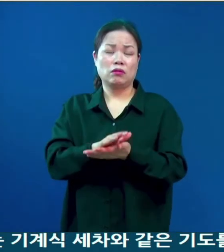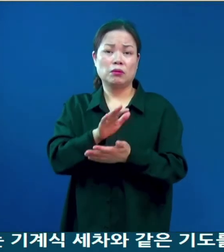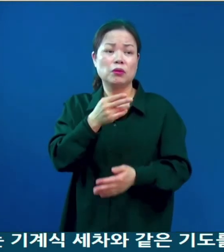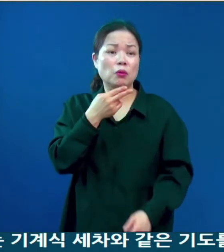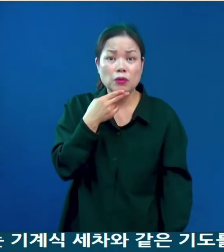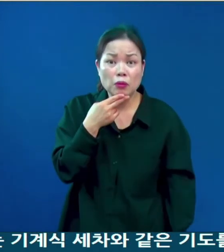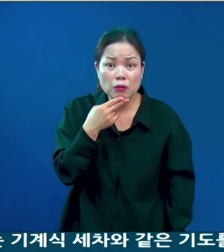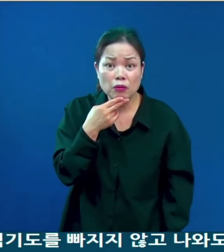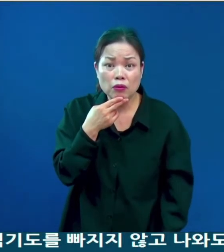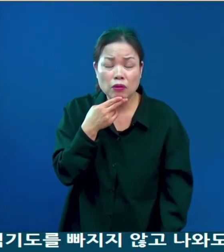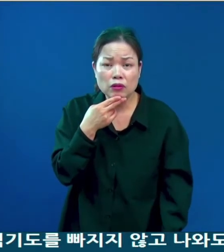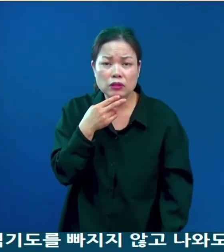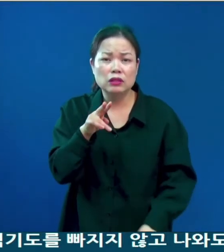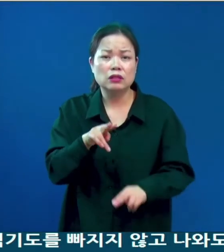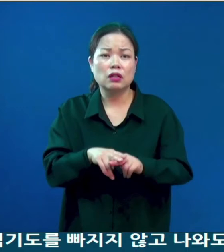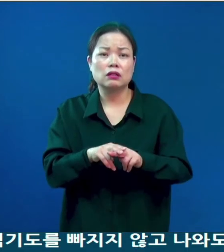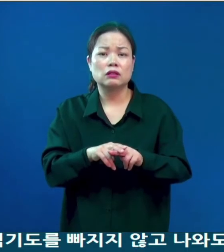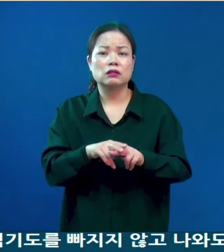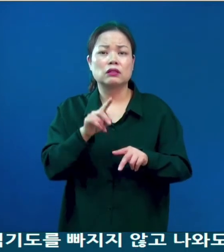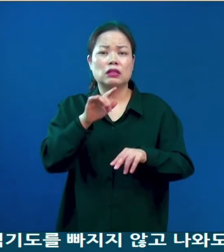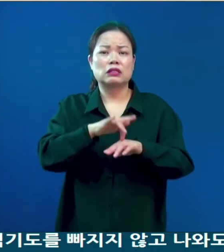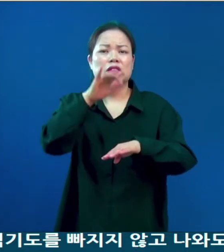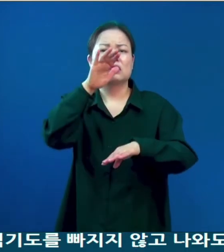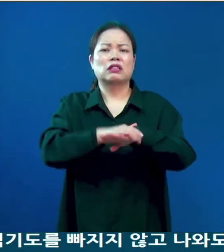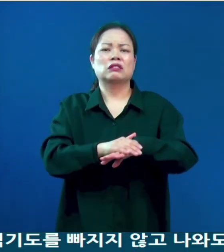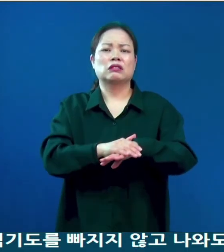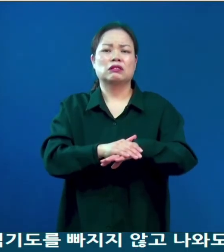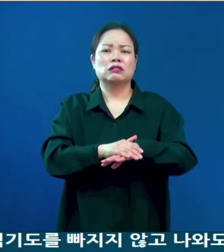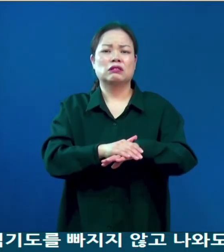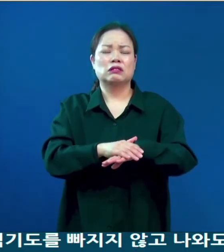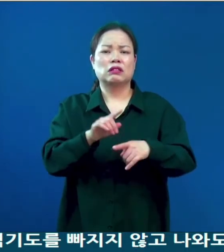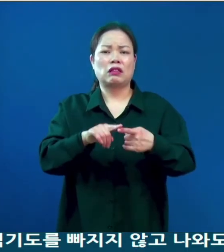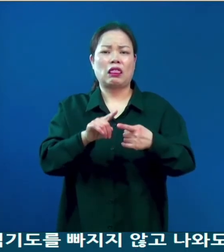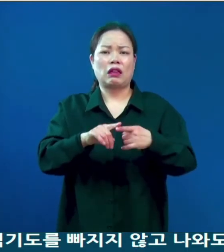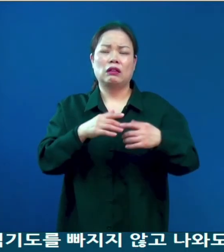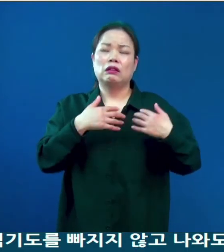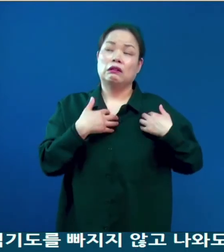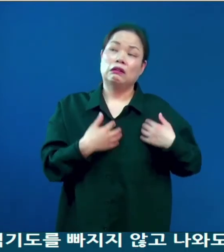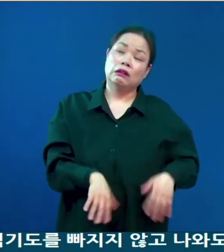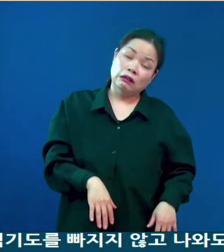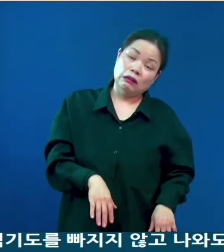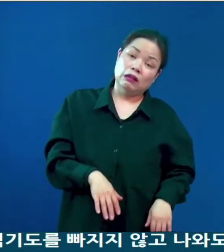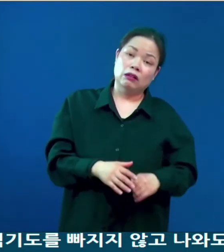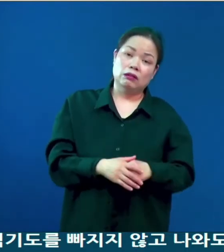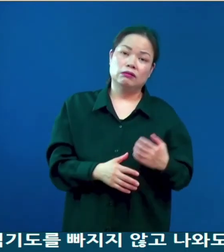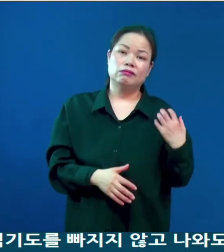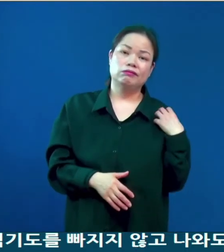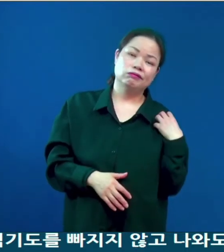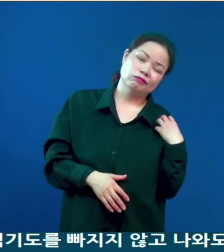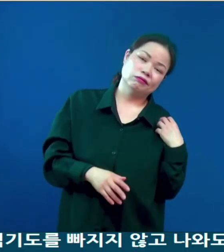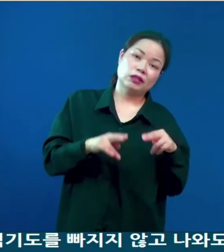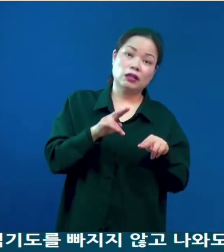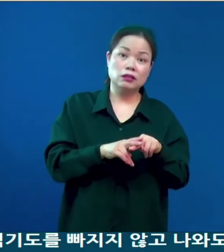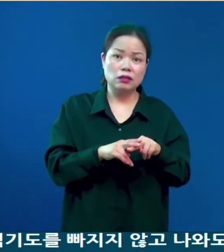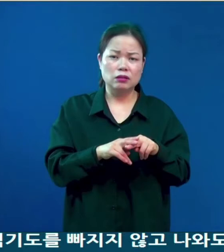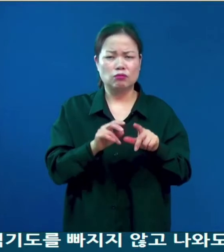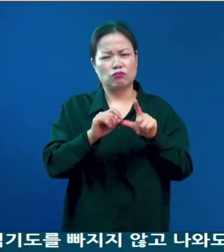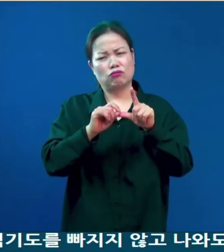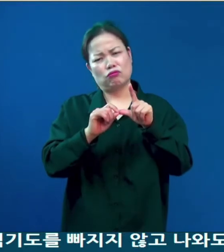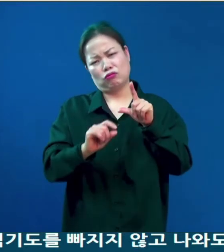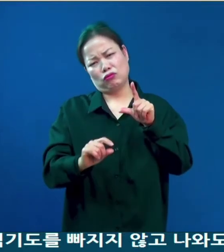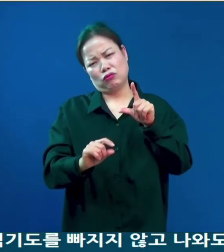못하는, 그냥 그 자리를 지키고 있는, 피곤해 지쳐서 그러나 의무감에 앉아 있는 이런